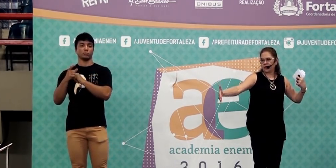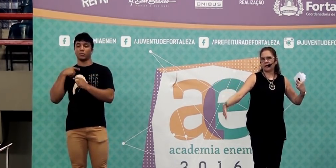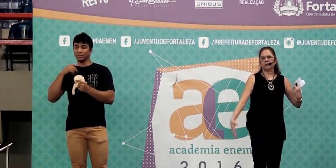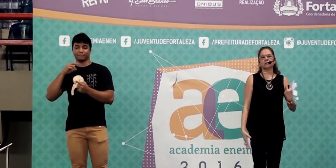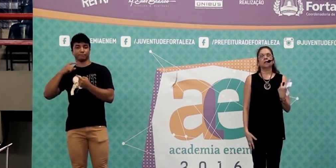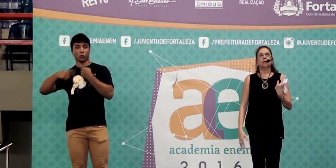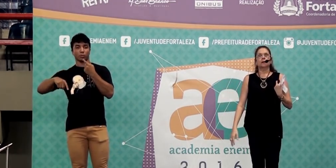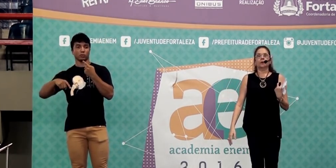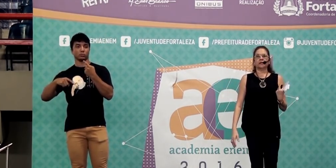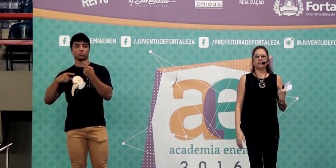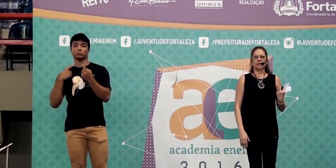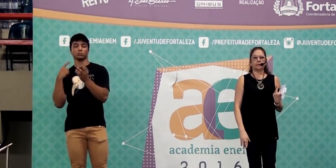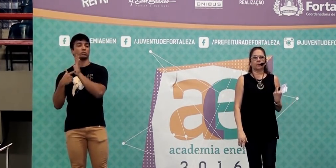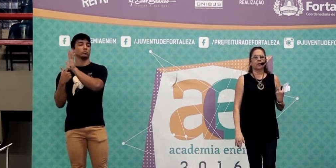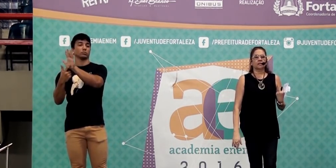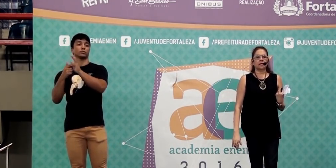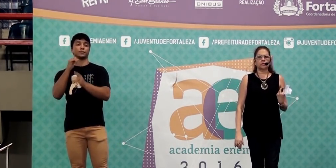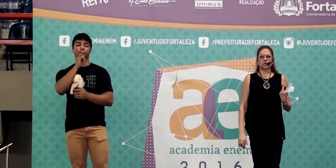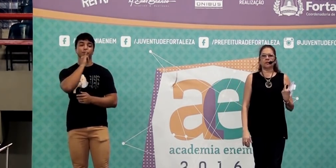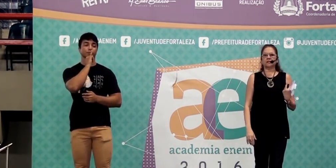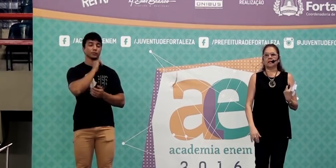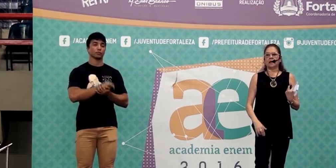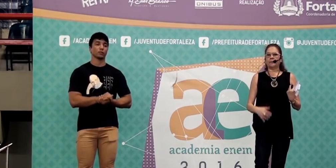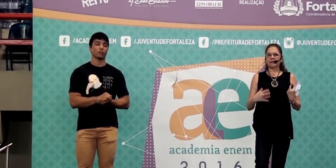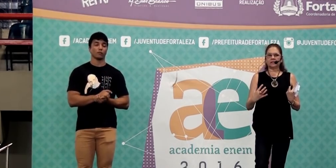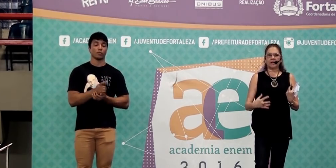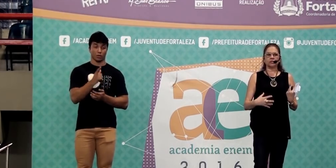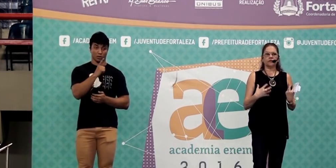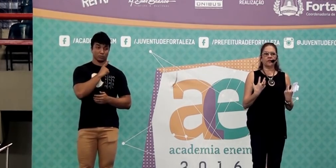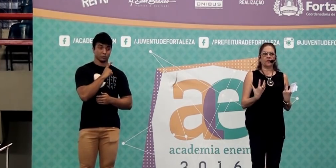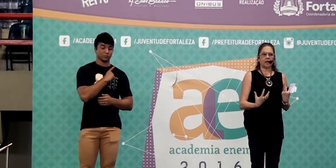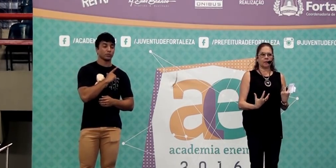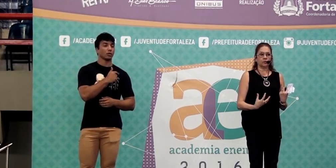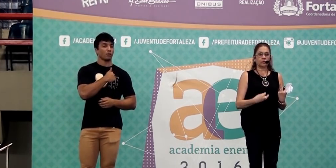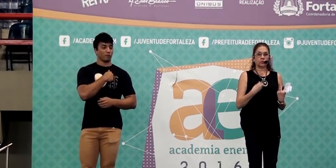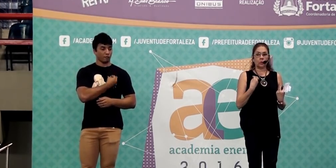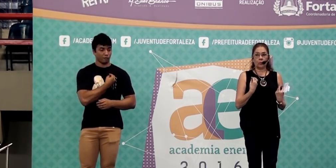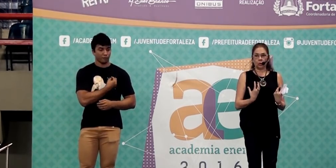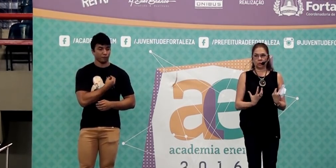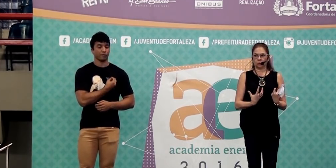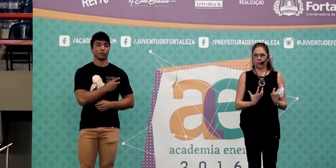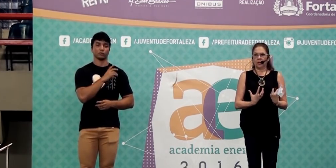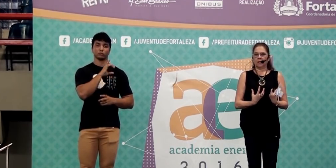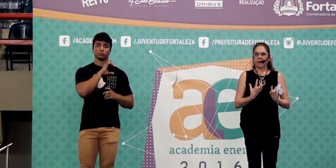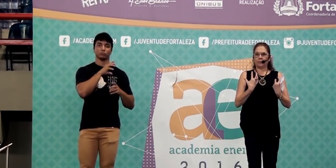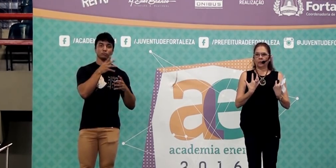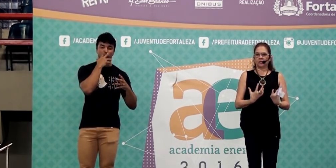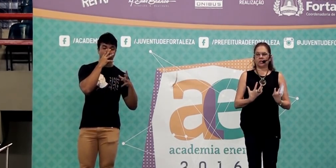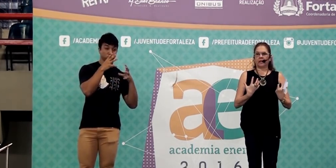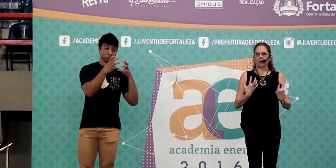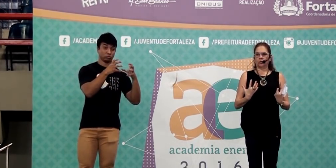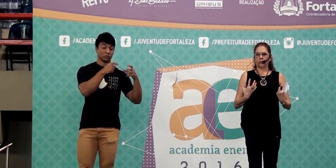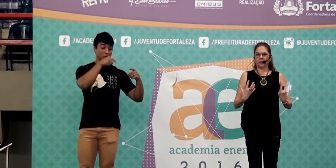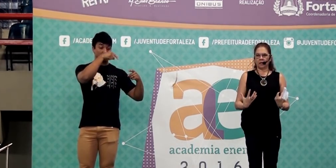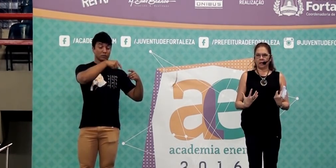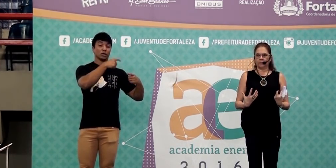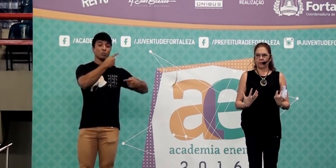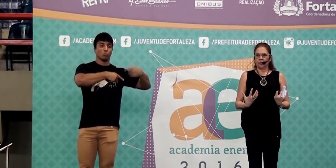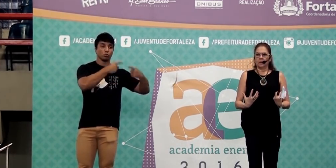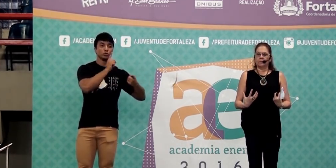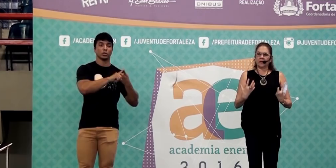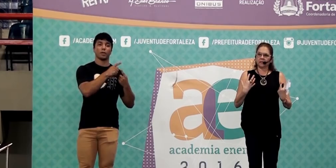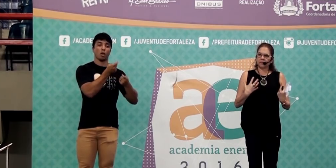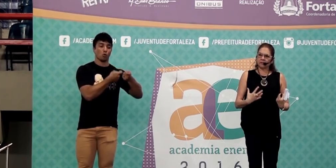coisas diferentes. Por exemplo, se eu digo assim, apesar de vivermos um tumulto na política e na